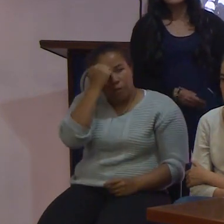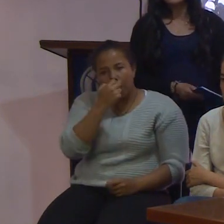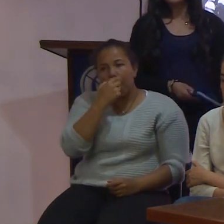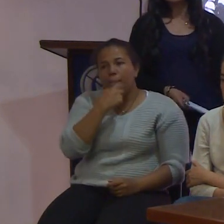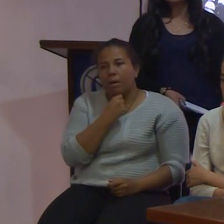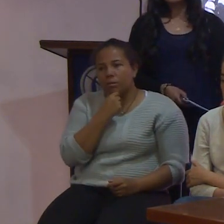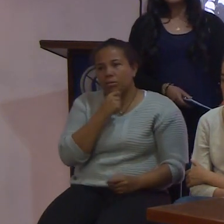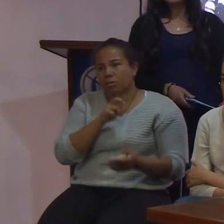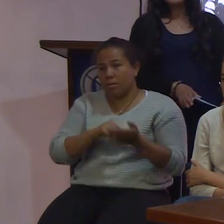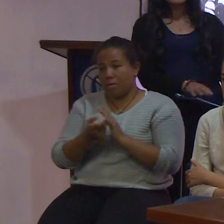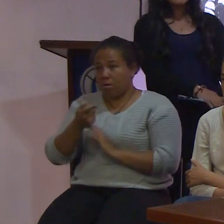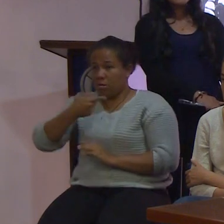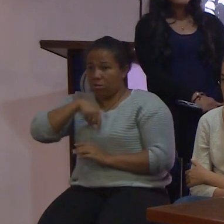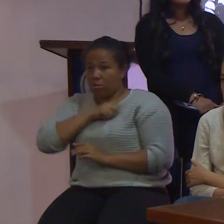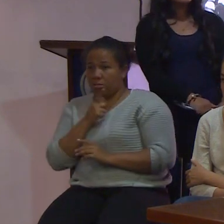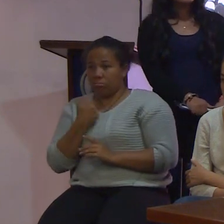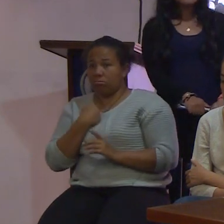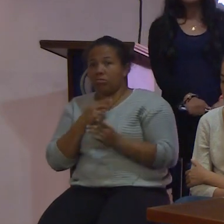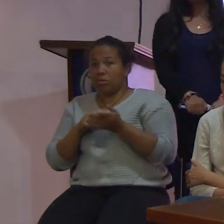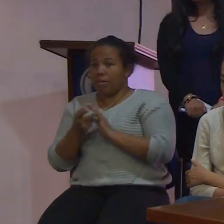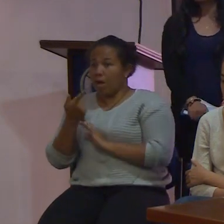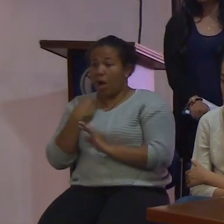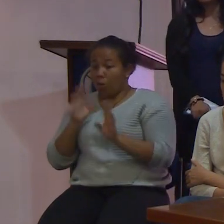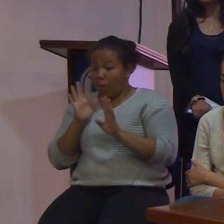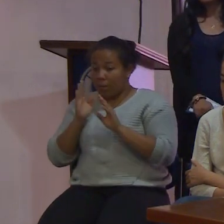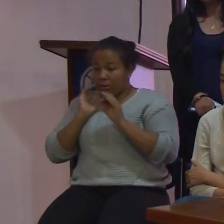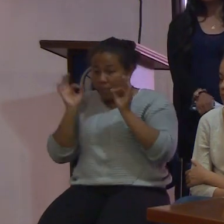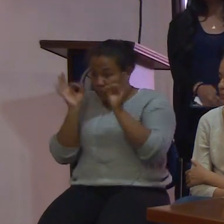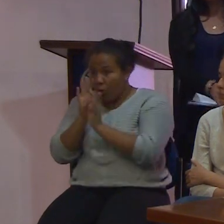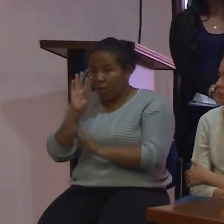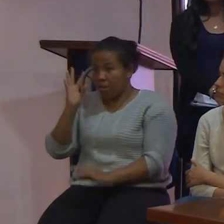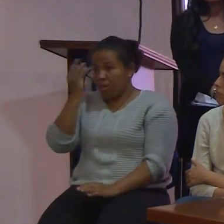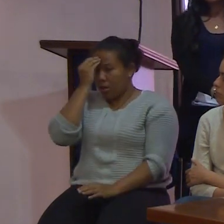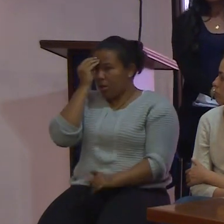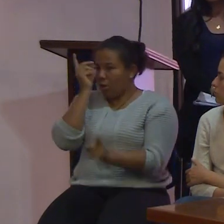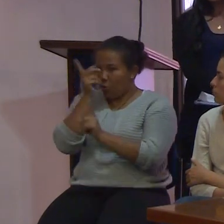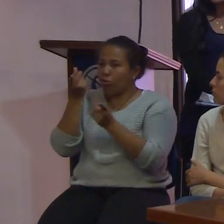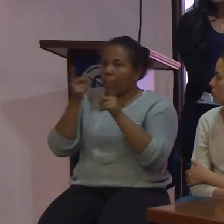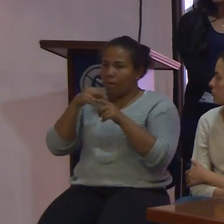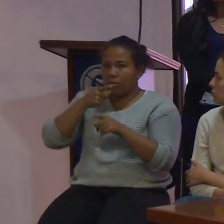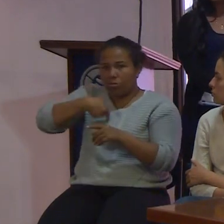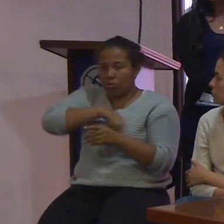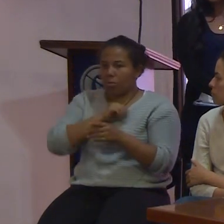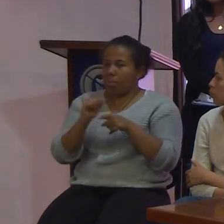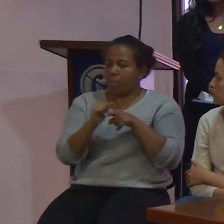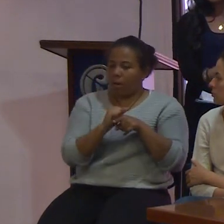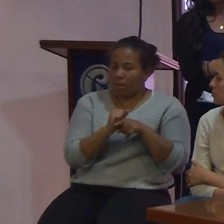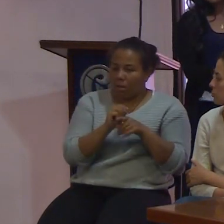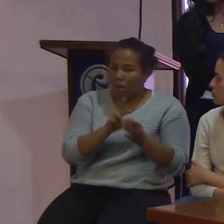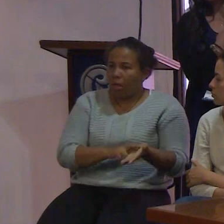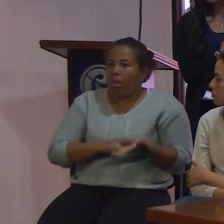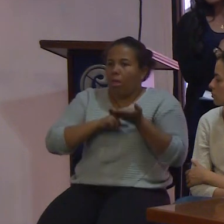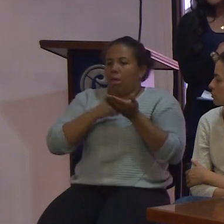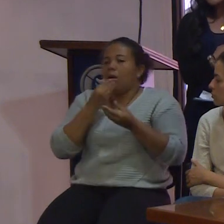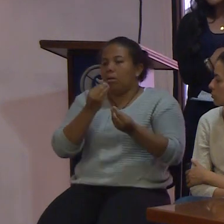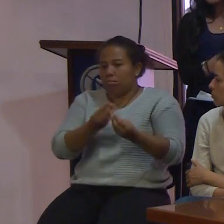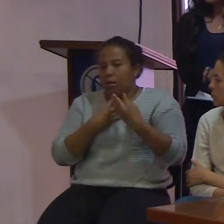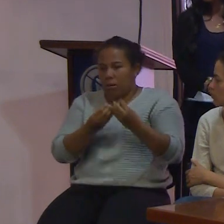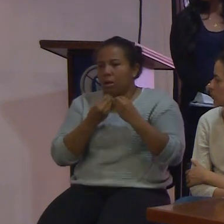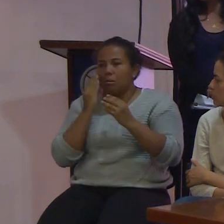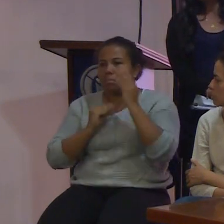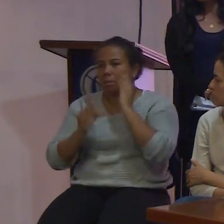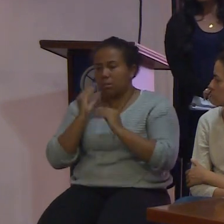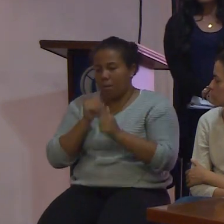profesor es netamente disciplinario, sino también que se retroalimenta desde nuestras prácticas y desde nuestra experiencia